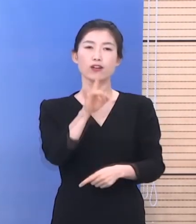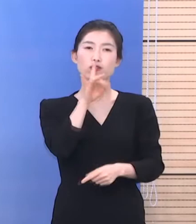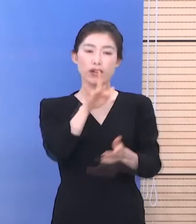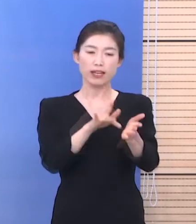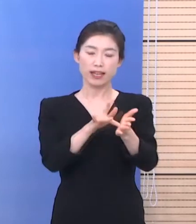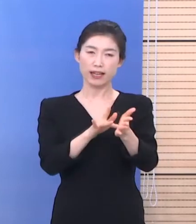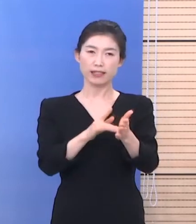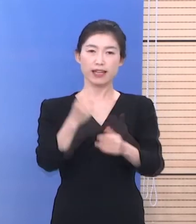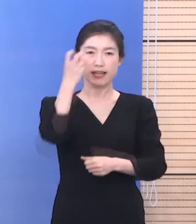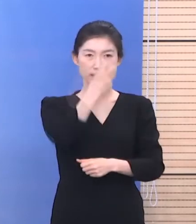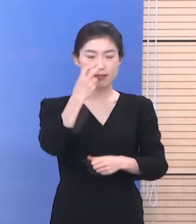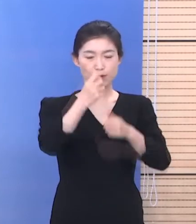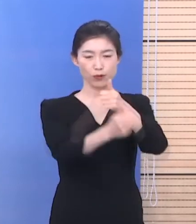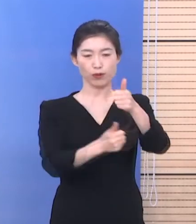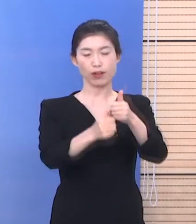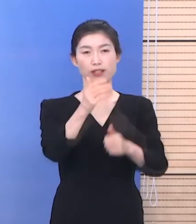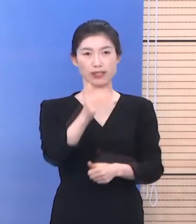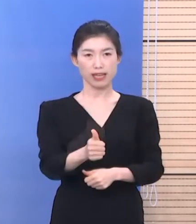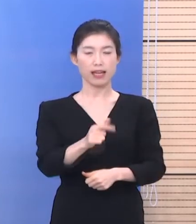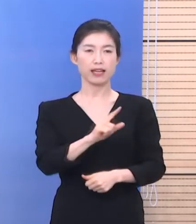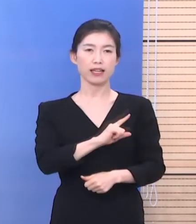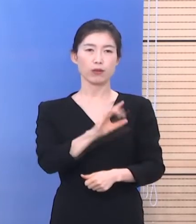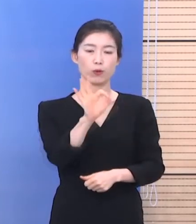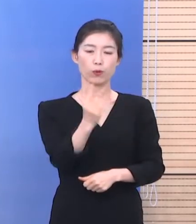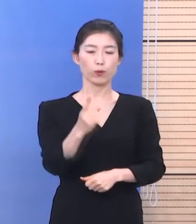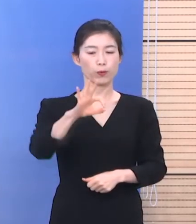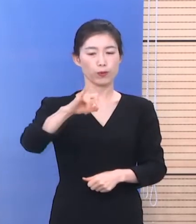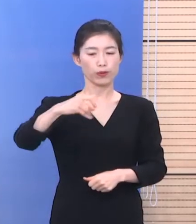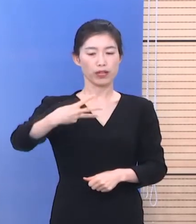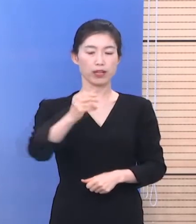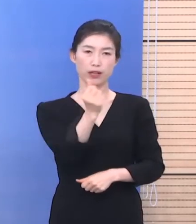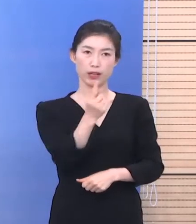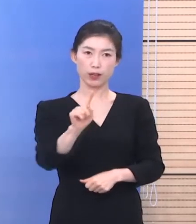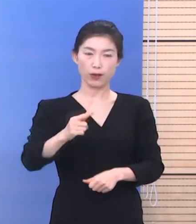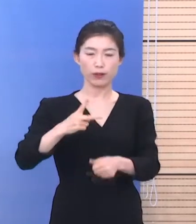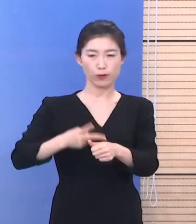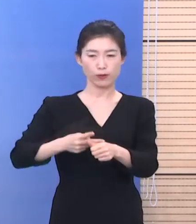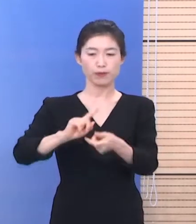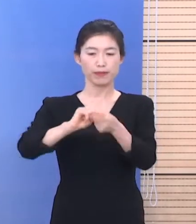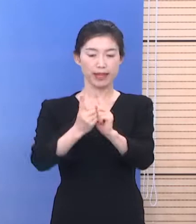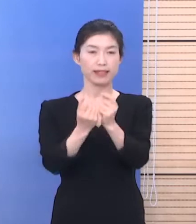중앙약사심의위원회 위원장이신 오일환 교수님께서 말씀드리겠습니다.